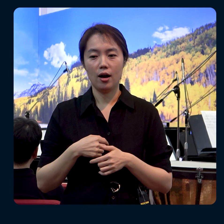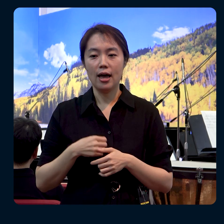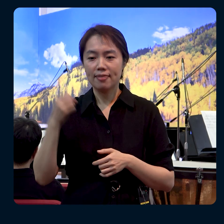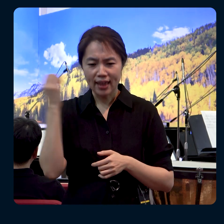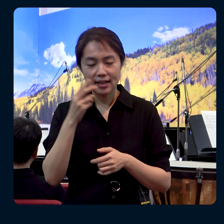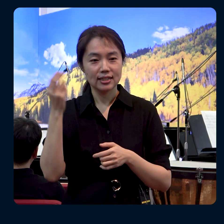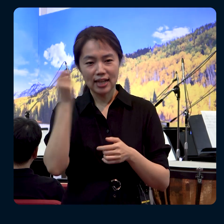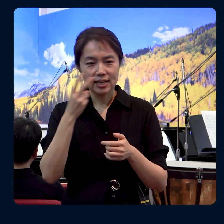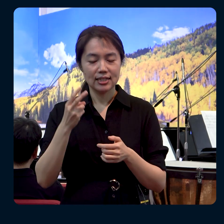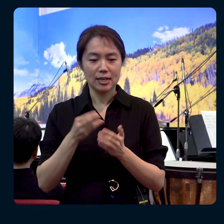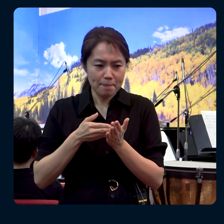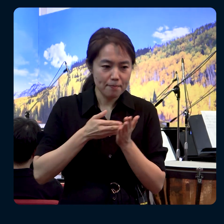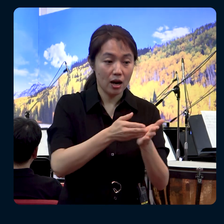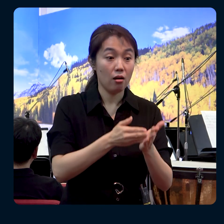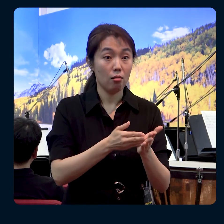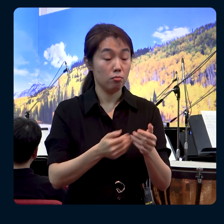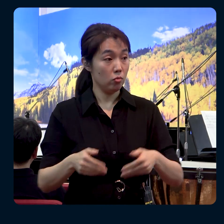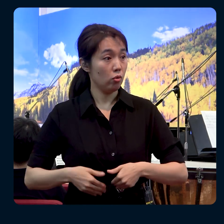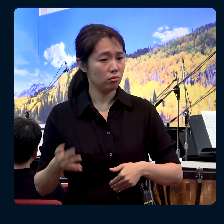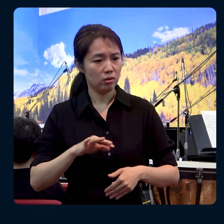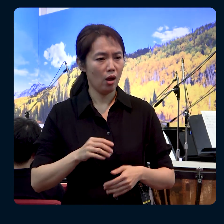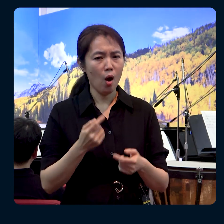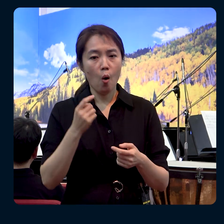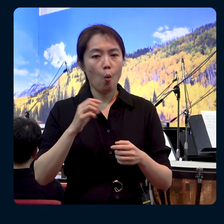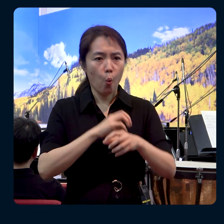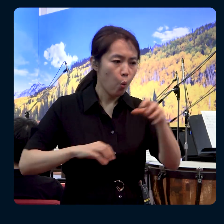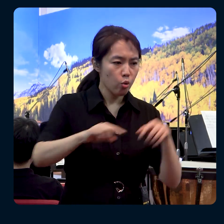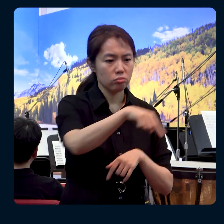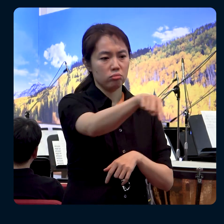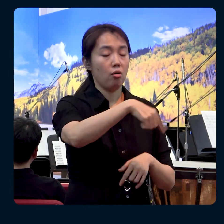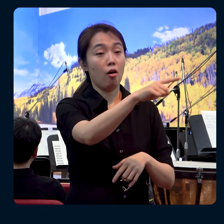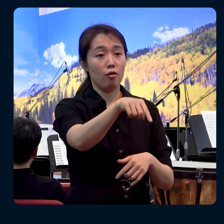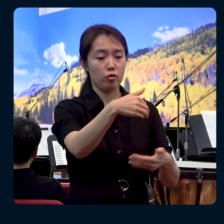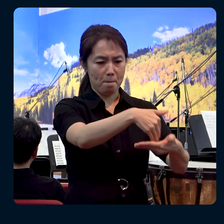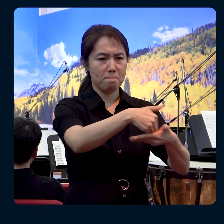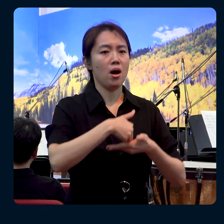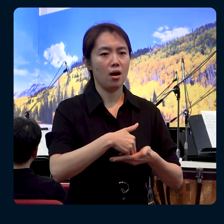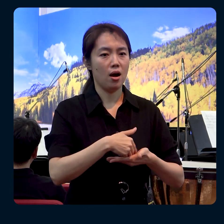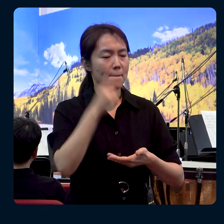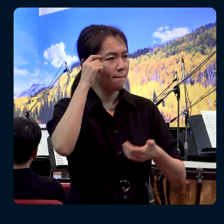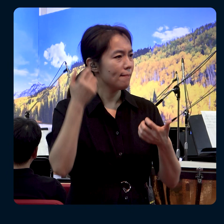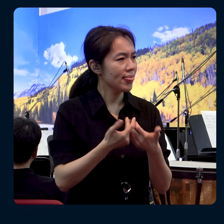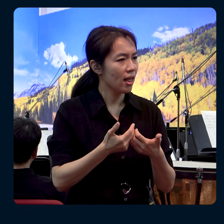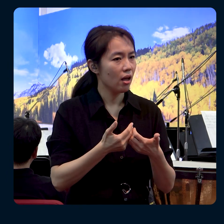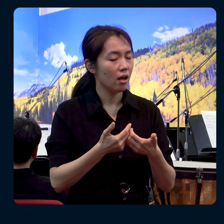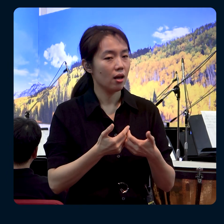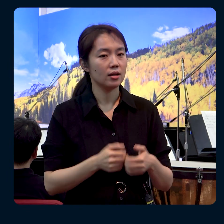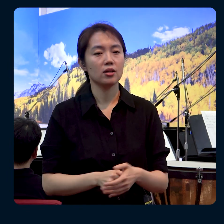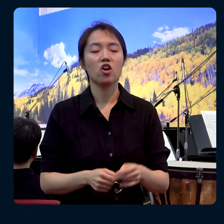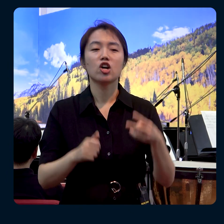그 사람들이 거기다가 이의 제기를 한 거예요. 그래가지고 다시 공청회를 또 하게 됐어요. 2차.